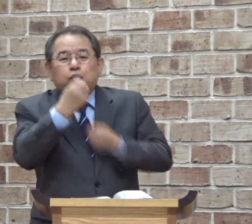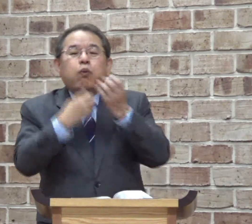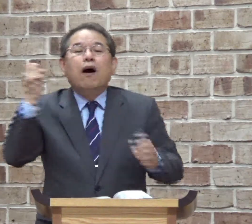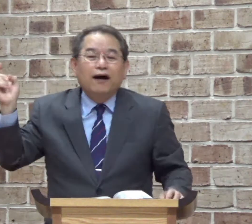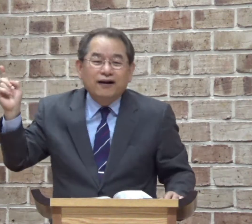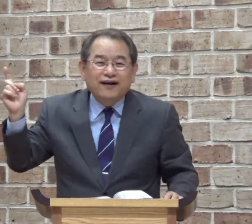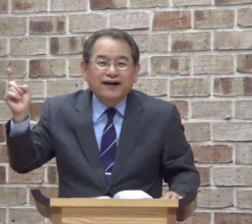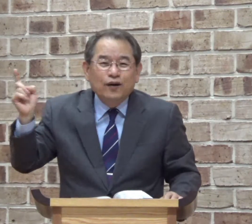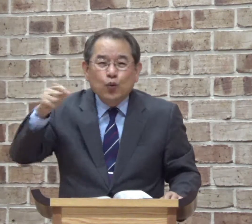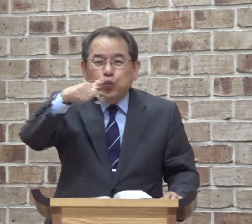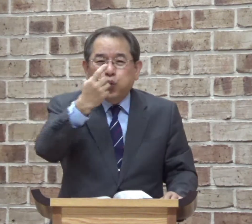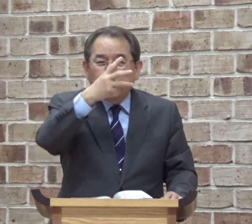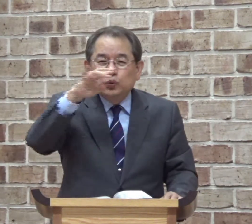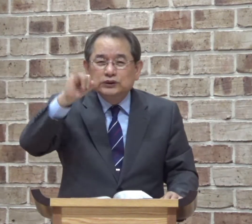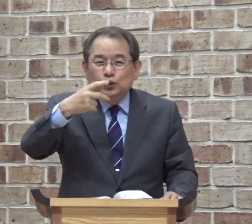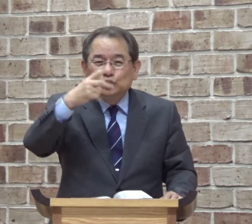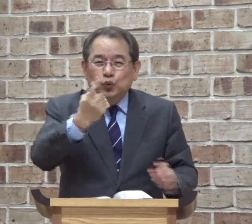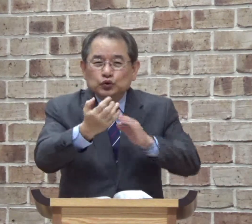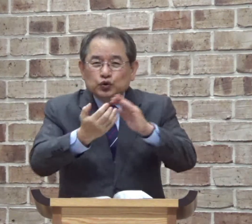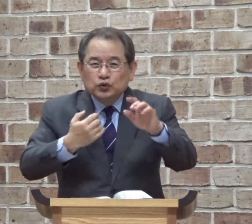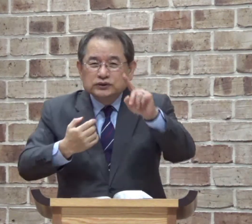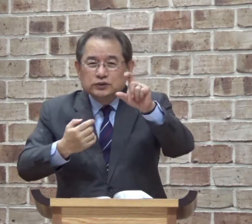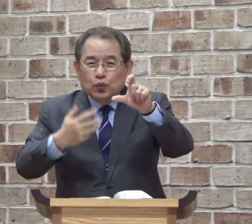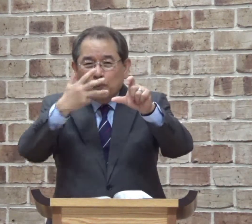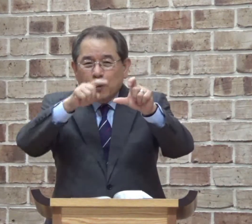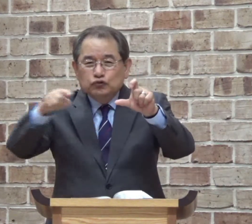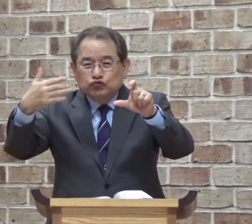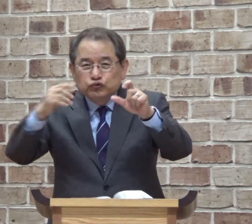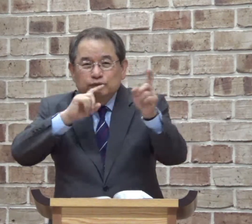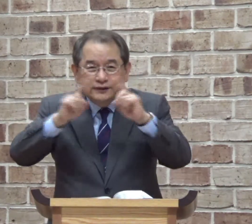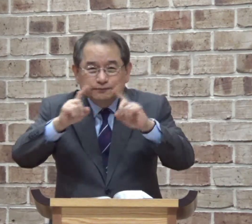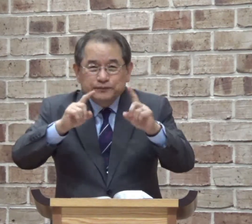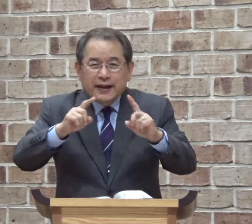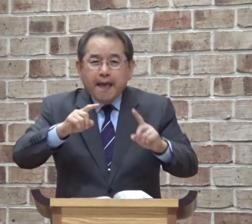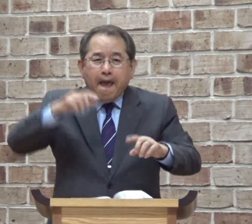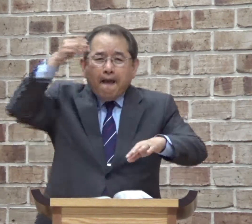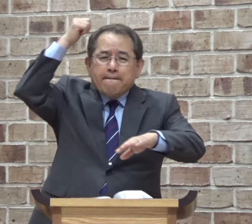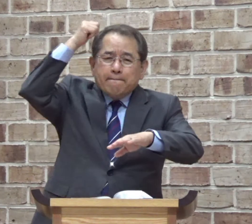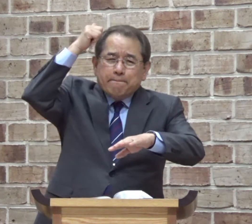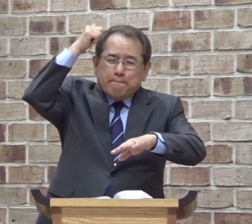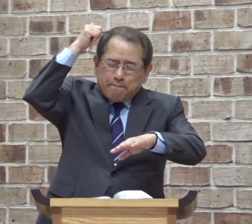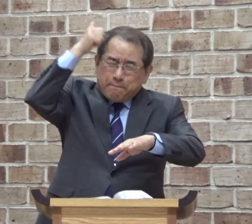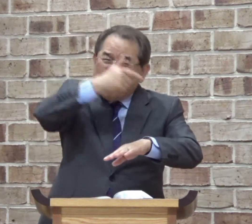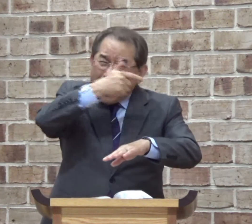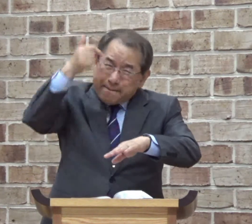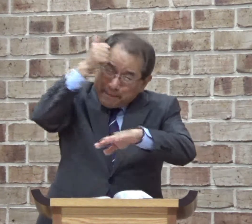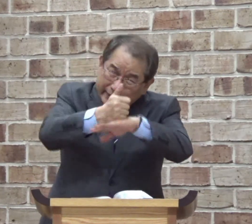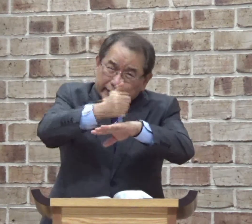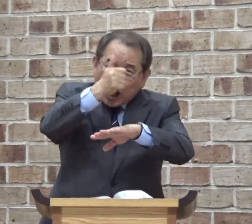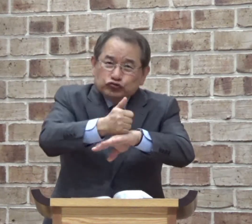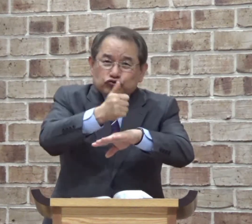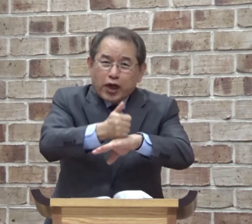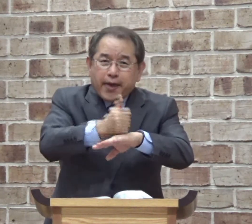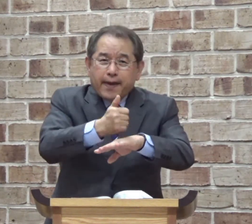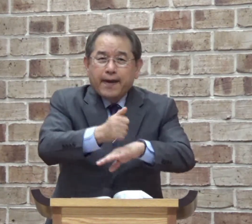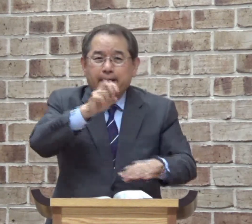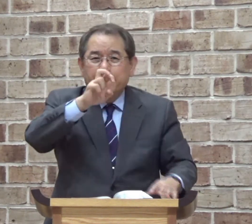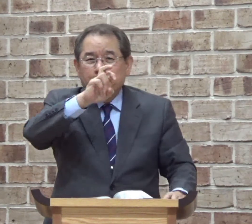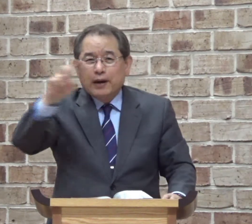고린도전서 15장 8절부터 9절 말씀 사도 바울은 고백합니다. 맨 나중에 만삭되지 못하여